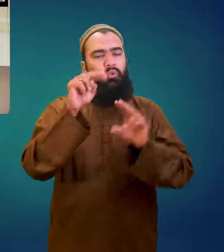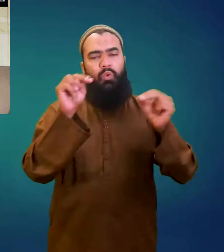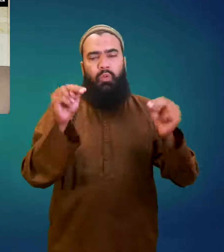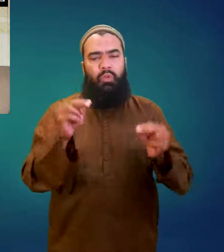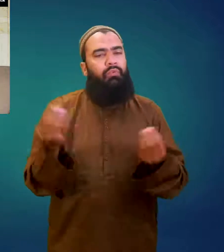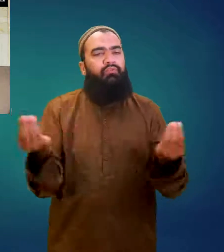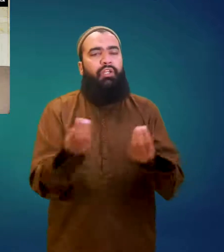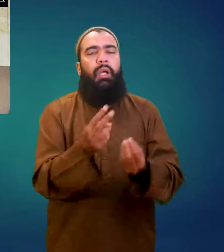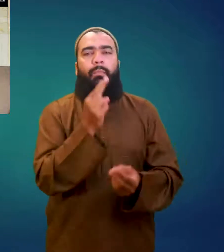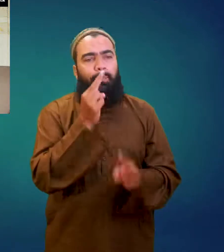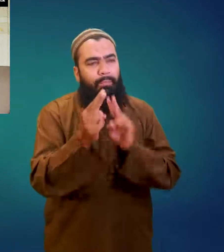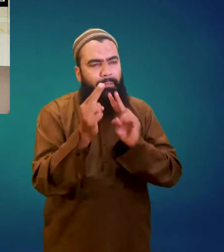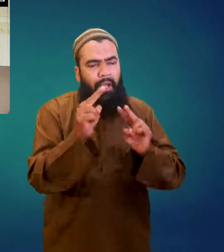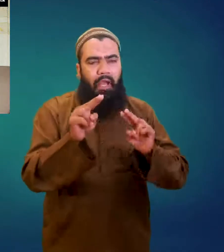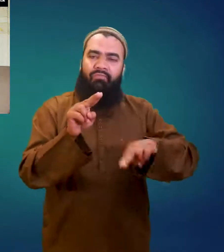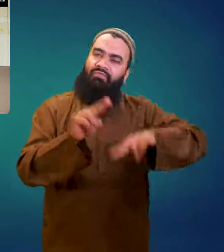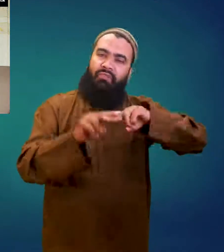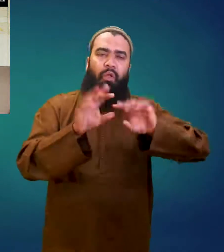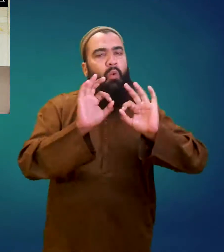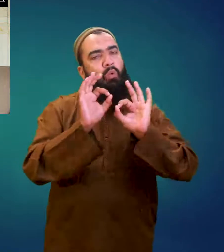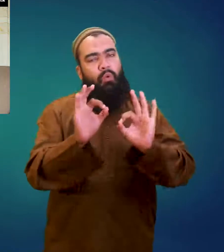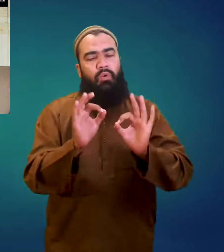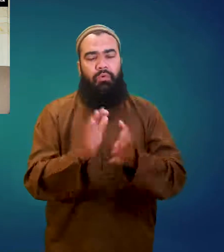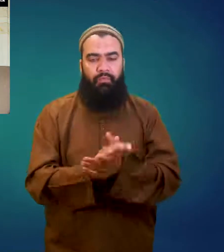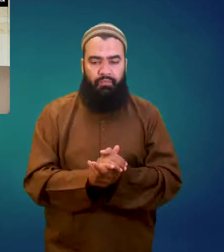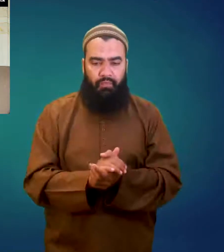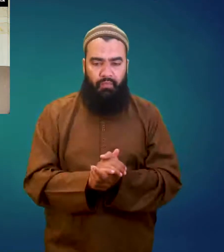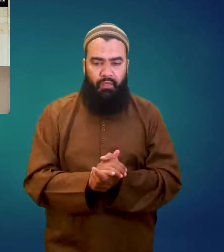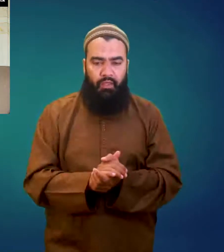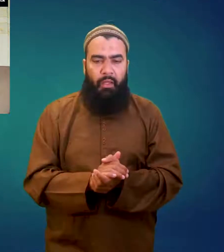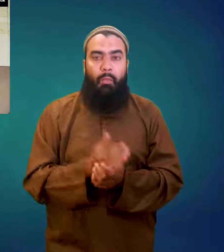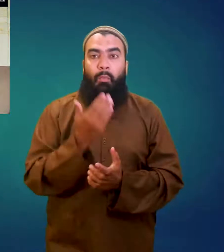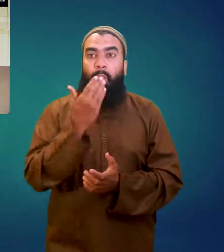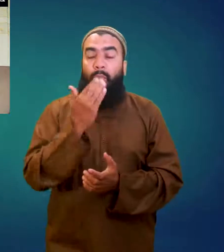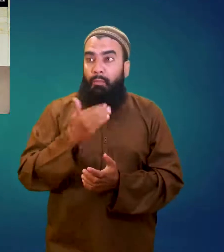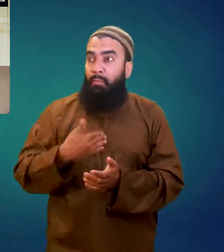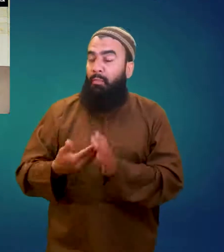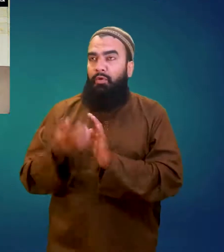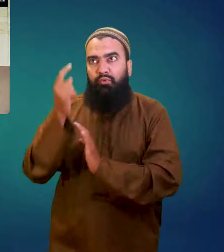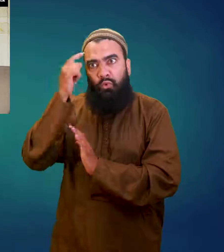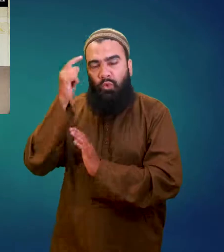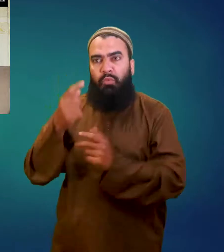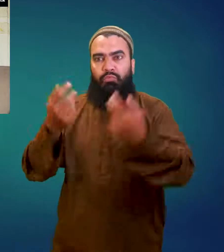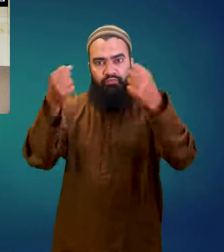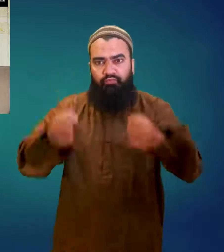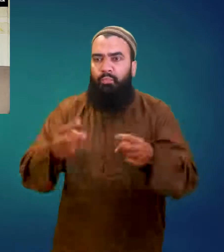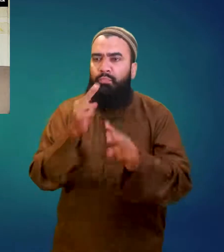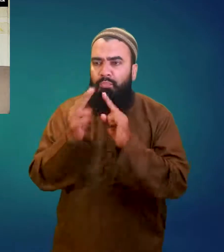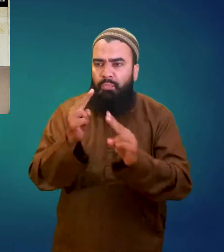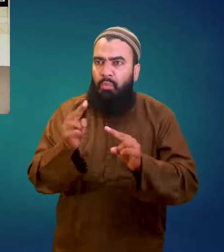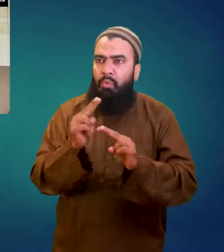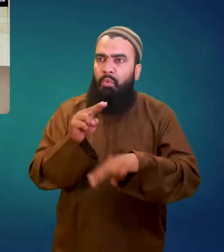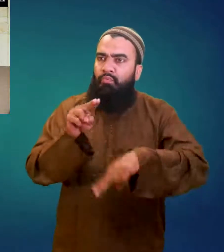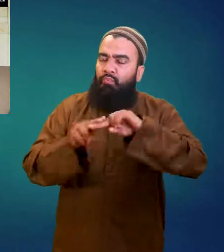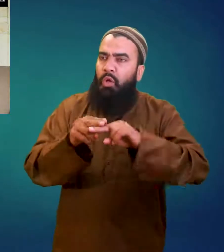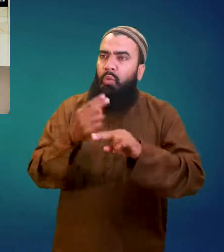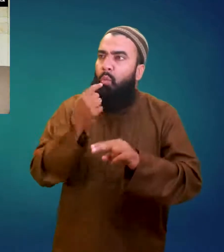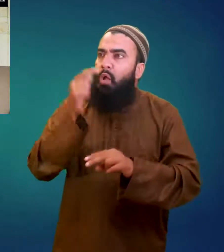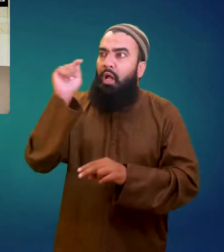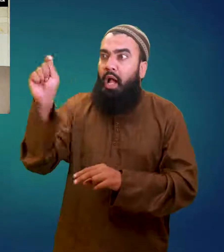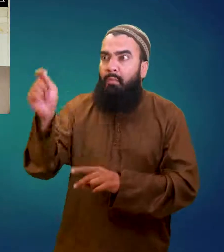ہے۔ جس کام کا کسی سے عہد لیا جائے یا بیعت کی جائے اس کی پابندی شرعاً واجب